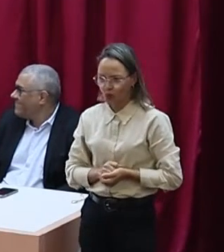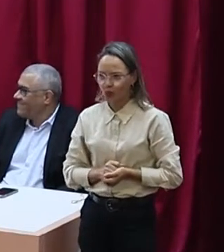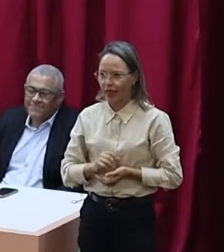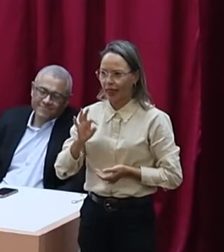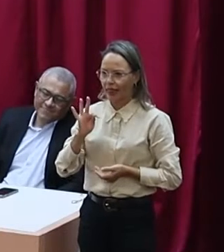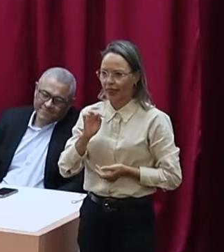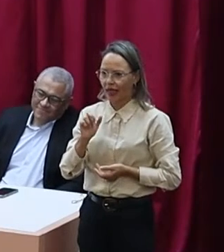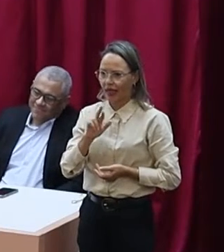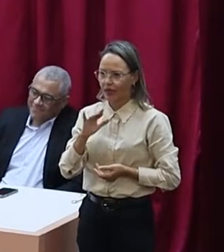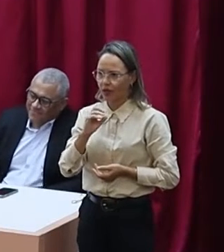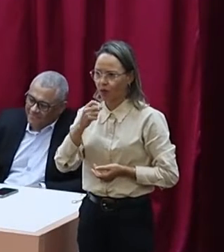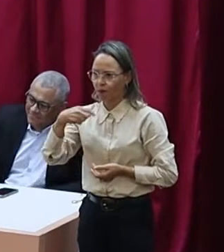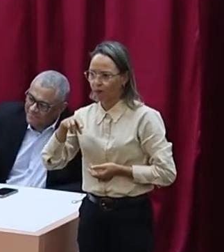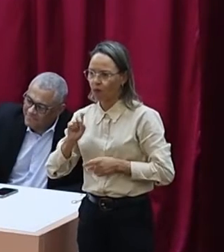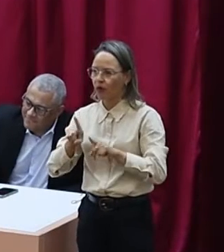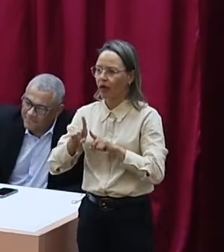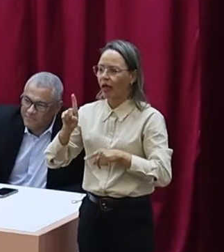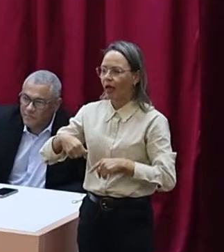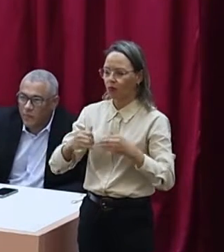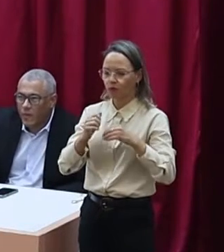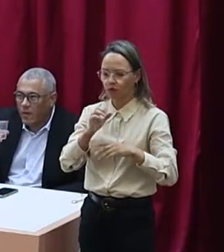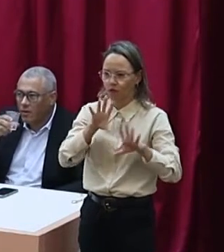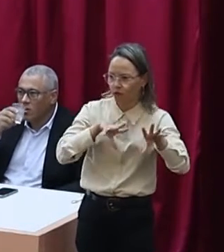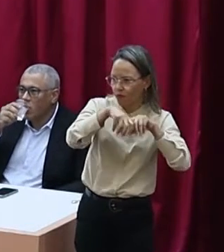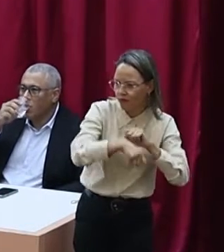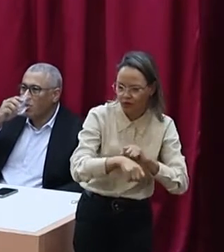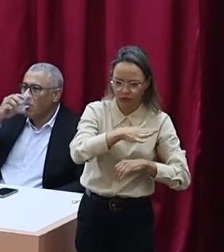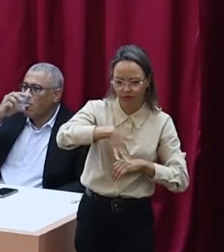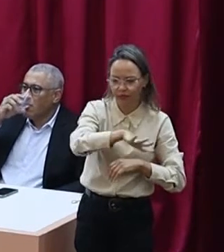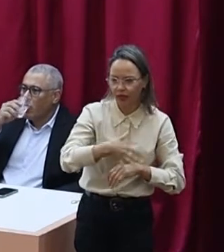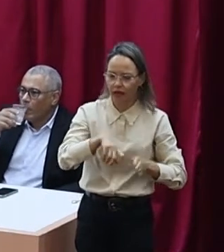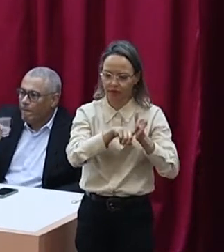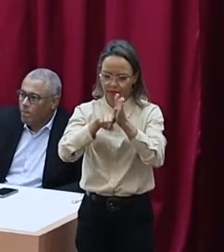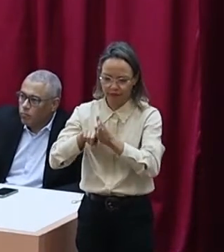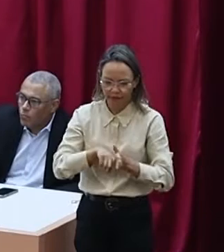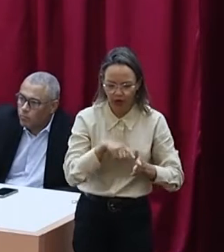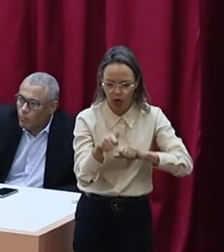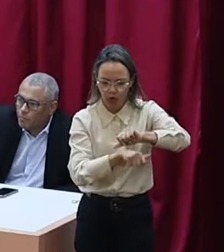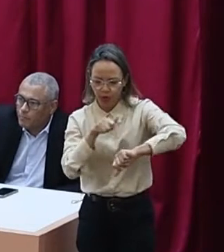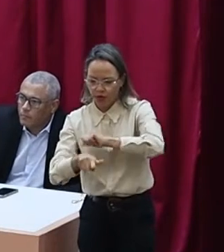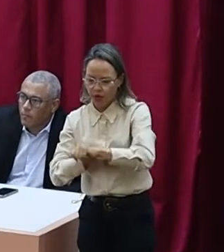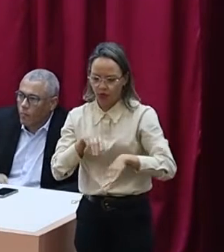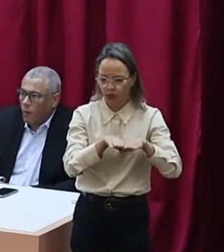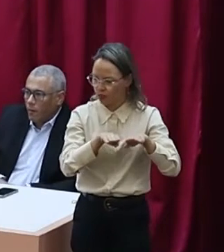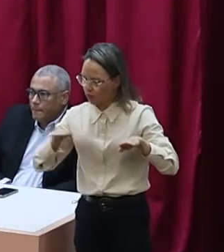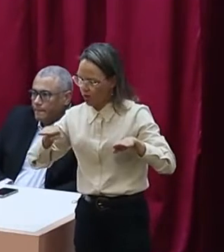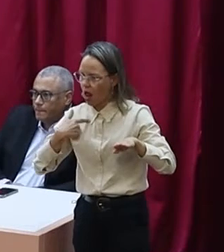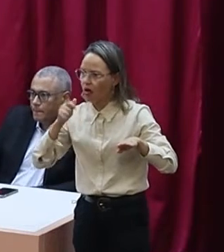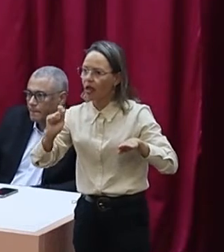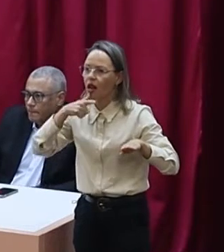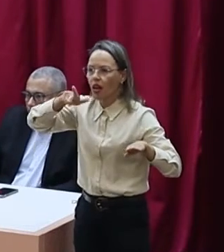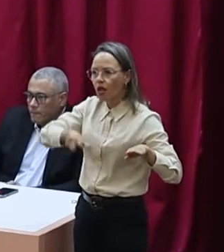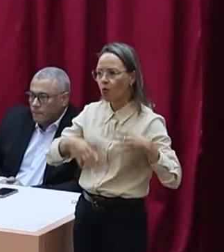Terra Simão, é um linguista que milita a favor da revalorização e da normalização de sua língua